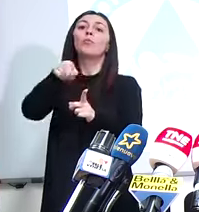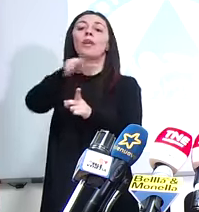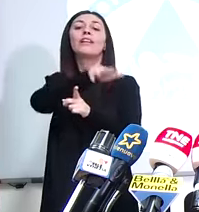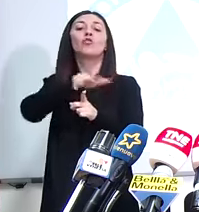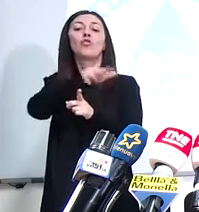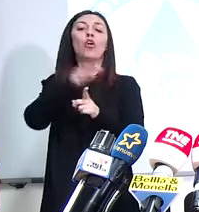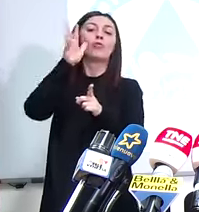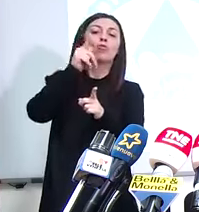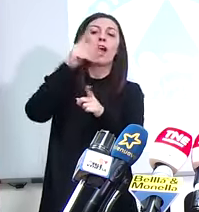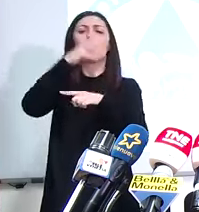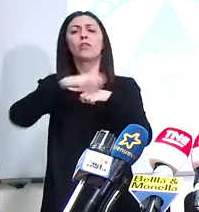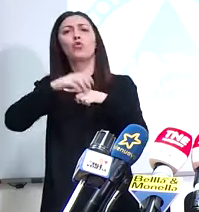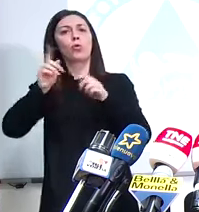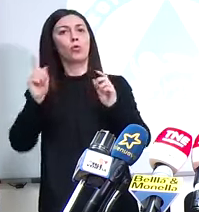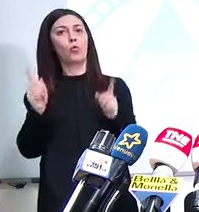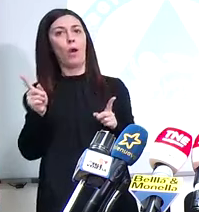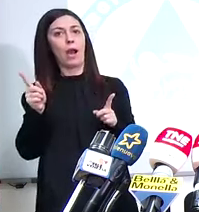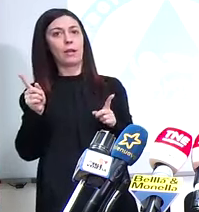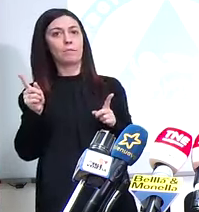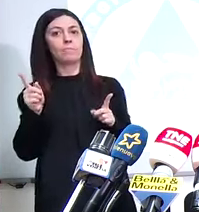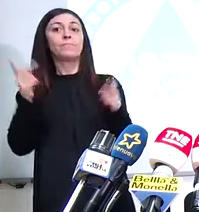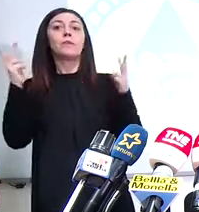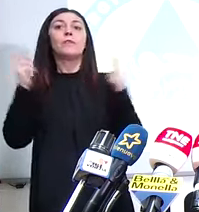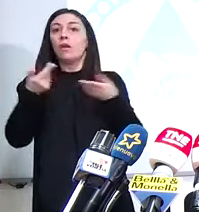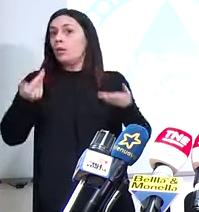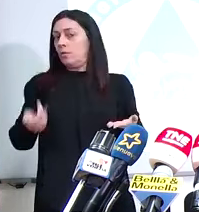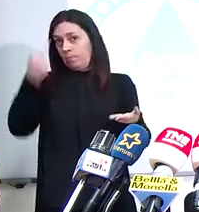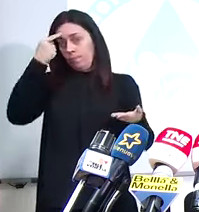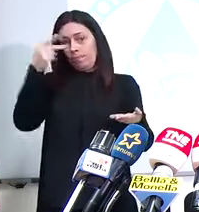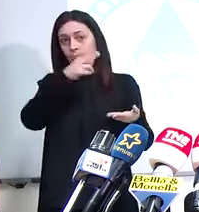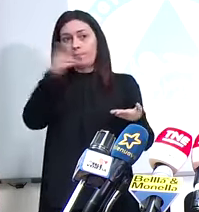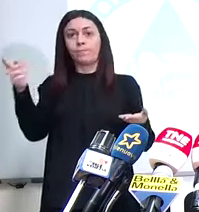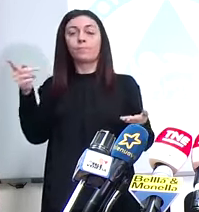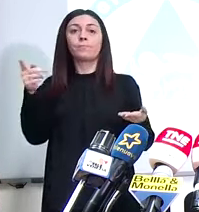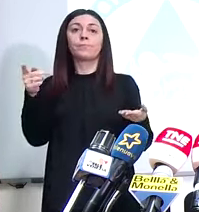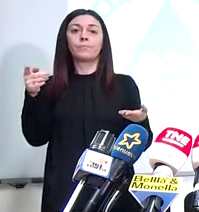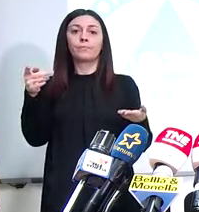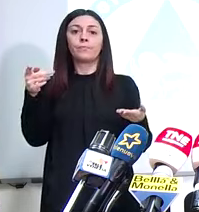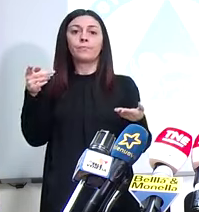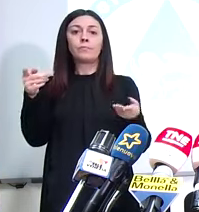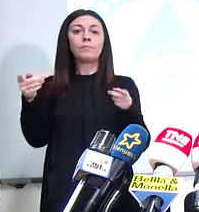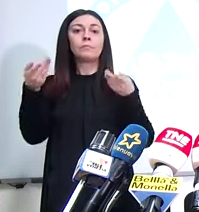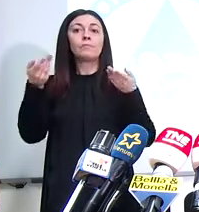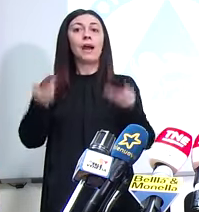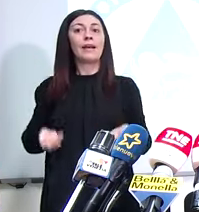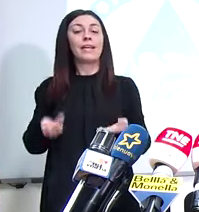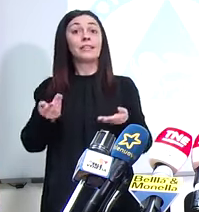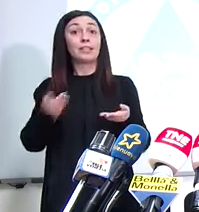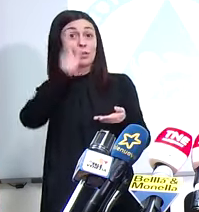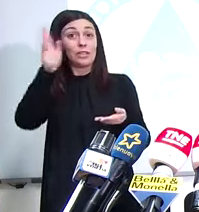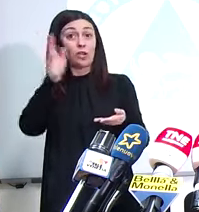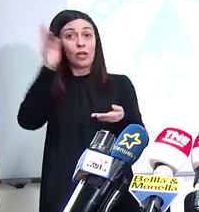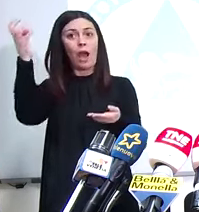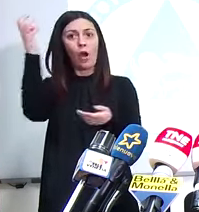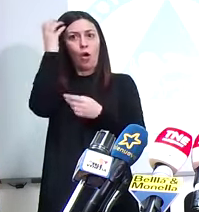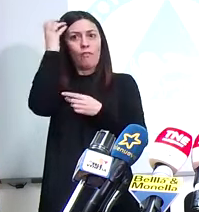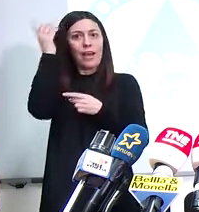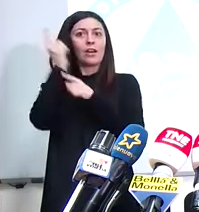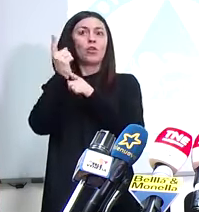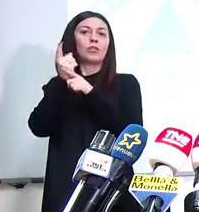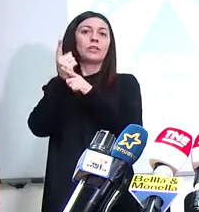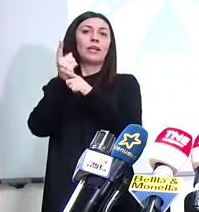considerate che siamo anche in un limbo perché giustamente il governo oggi dovrebbe occuparsi di attività ordinaria c'è questa